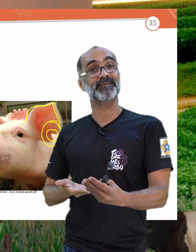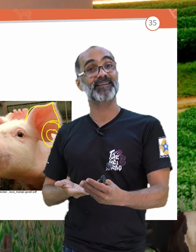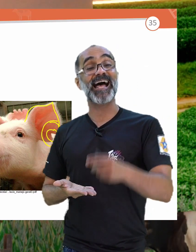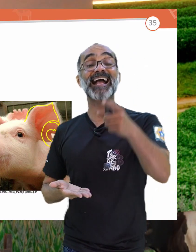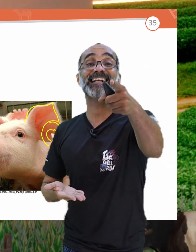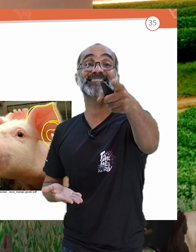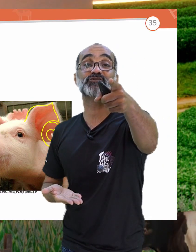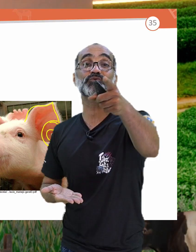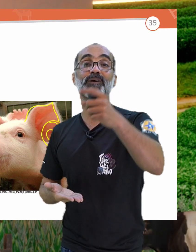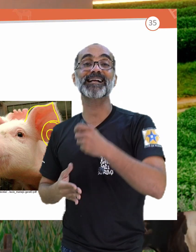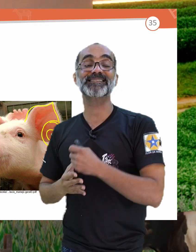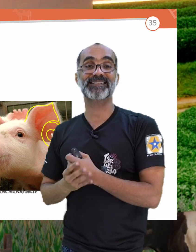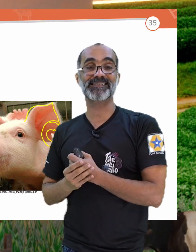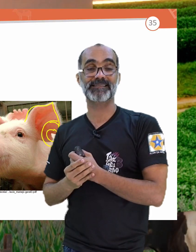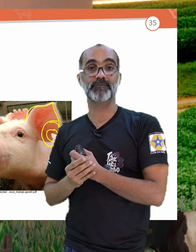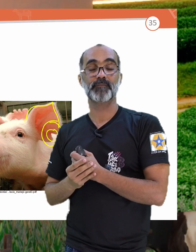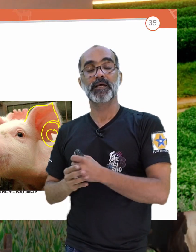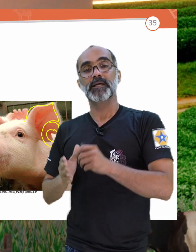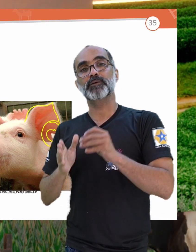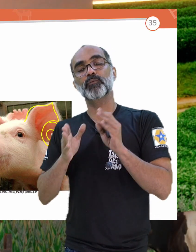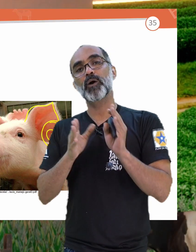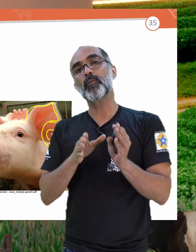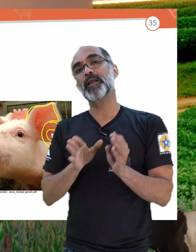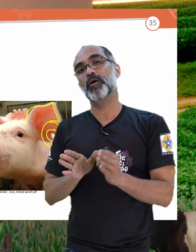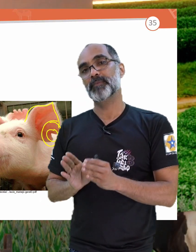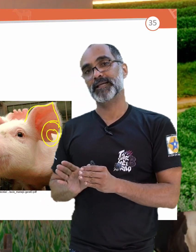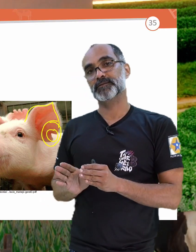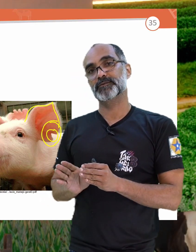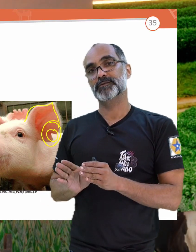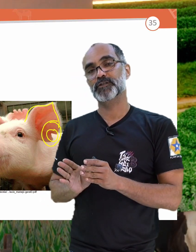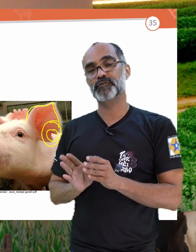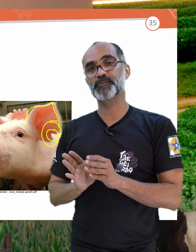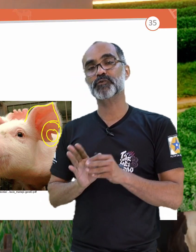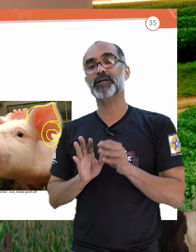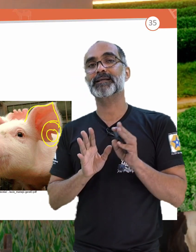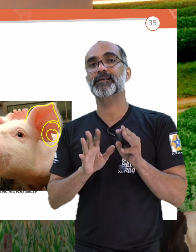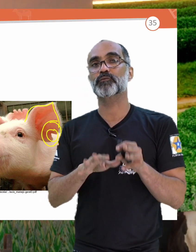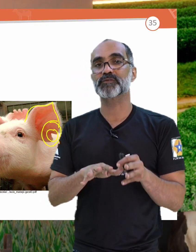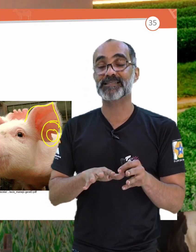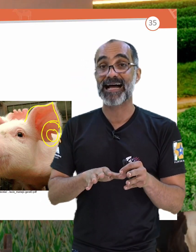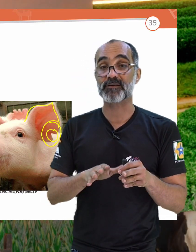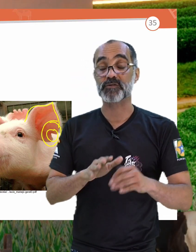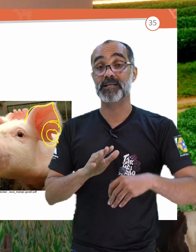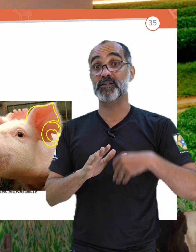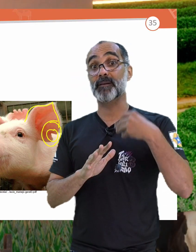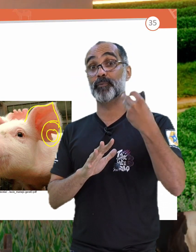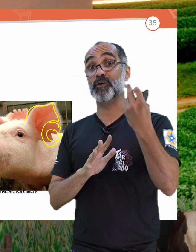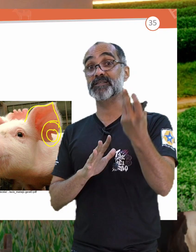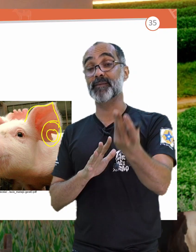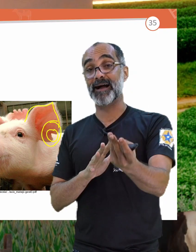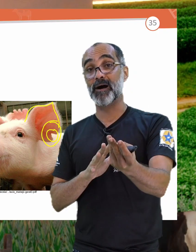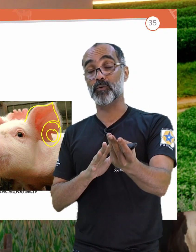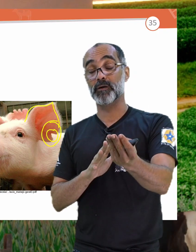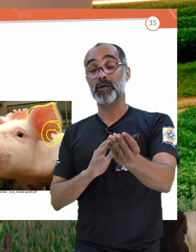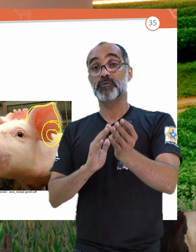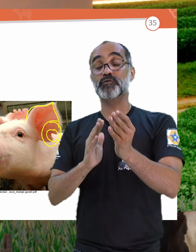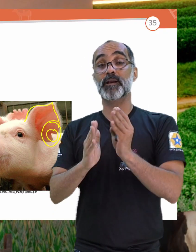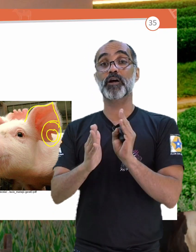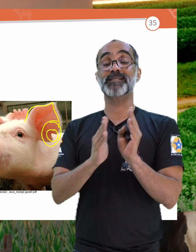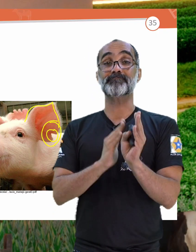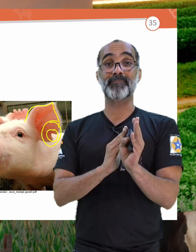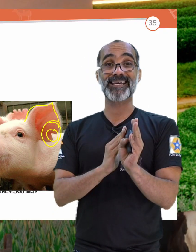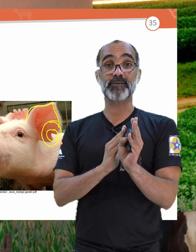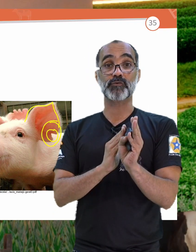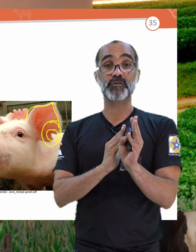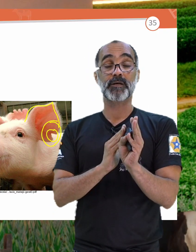segunda semana, junto com a castração. Então, qual o melhor método? Nós vamos colocar aqui alguns dados na nossa próxima aula,